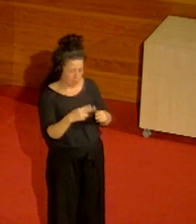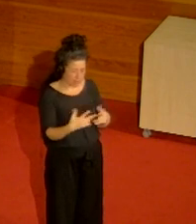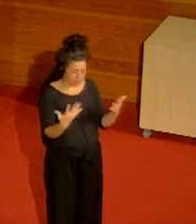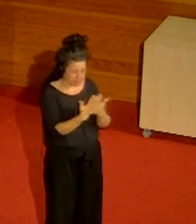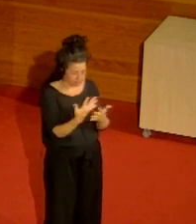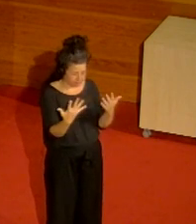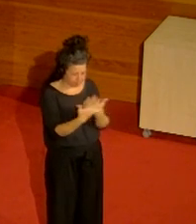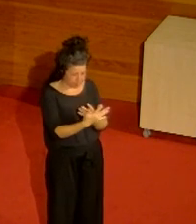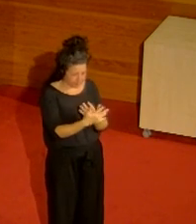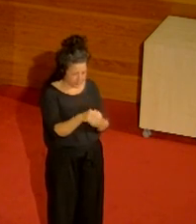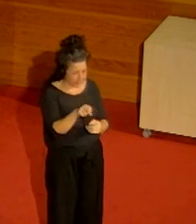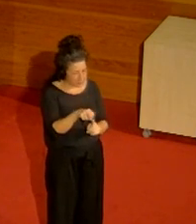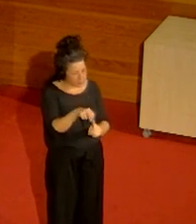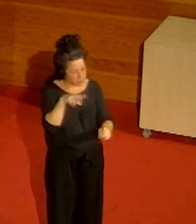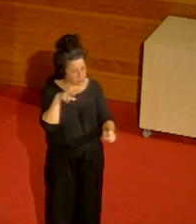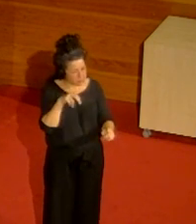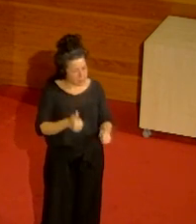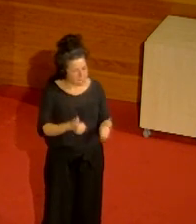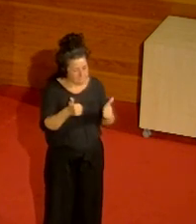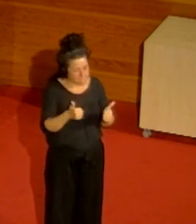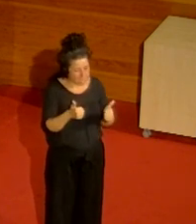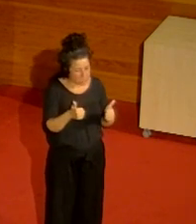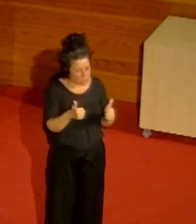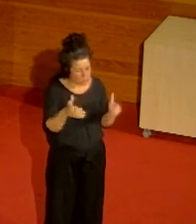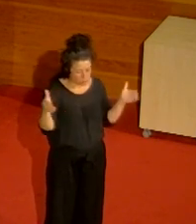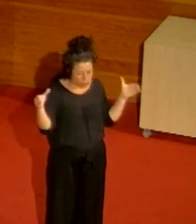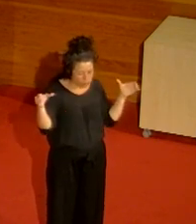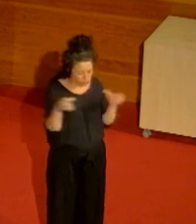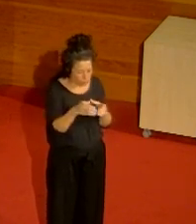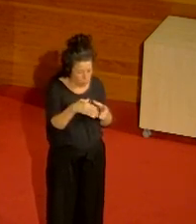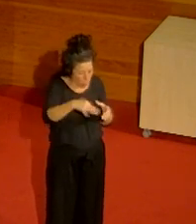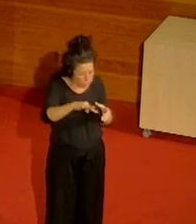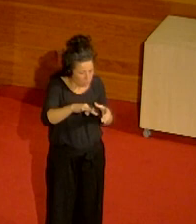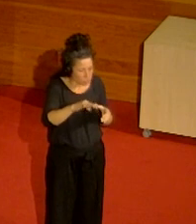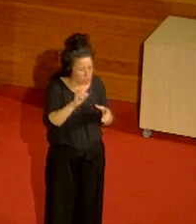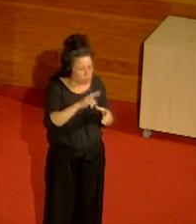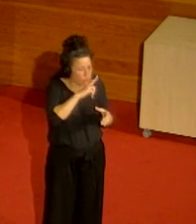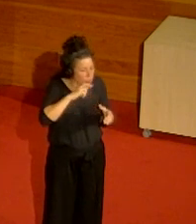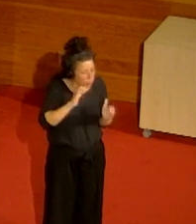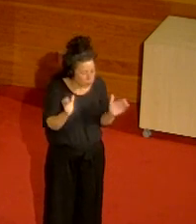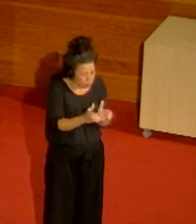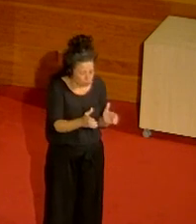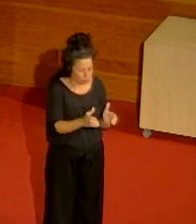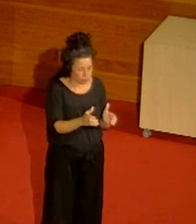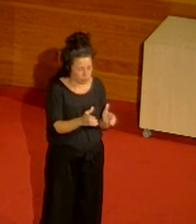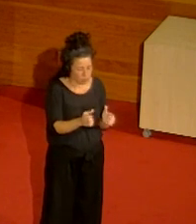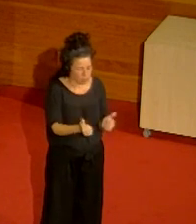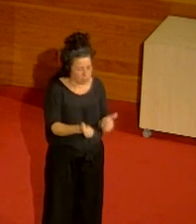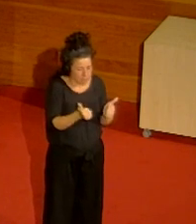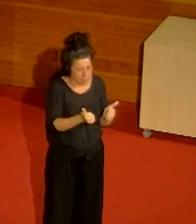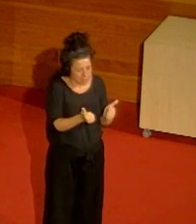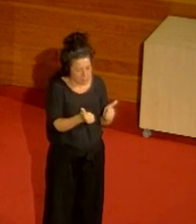una visión cada vez más excluyente de lo que es el sionismo hay corrientes que son de ultraderecha que no solamente